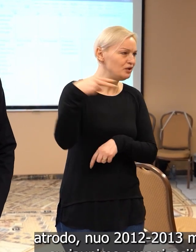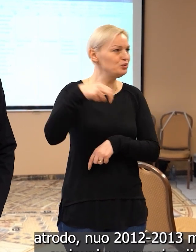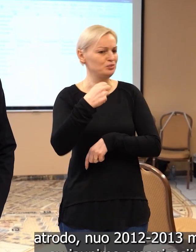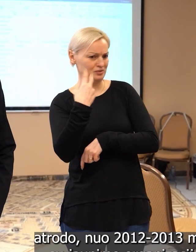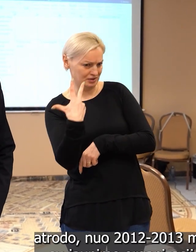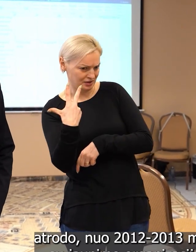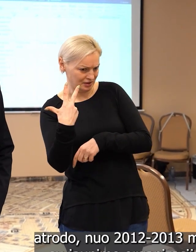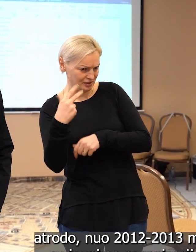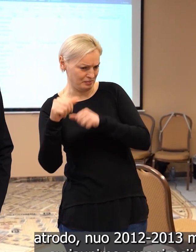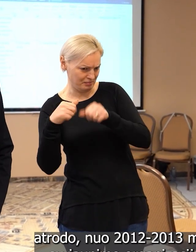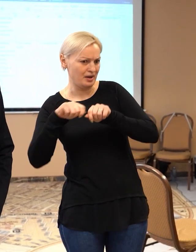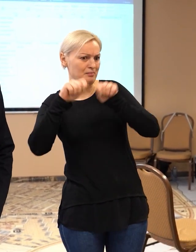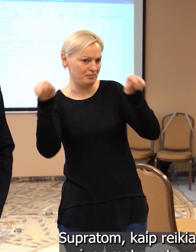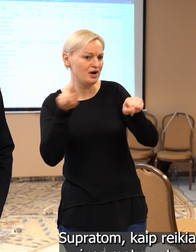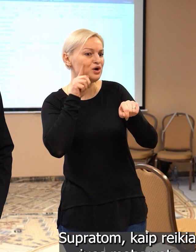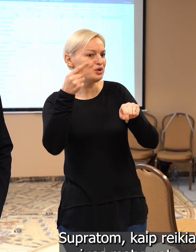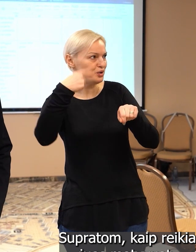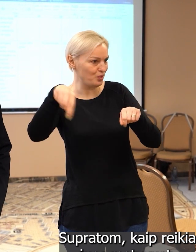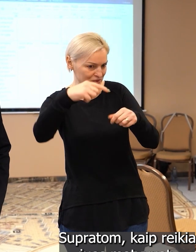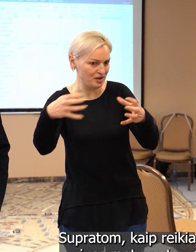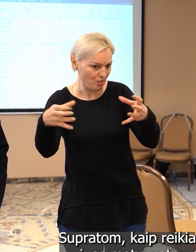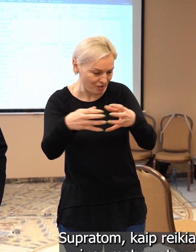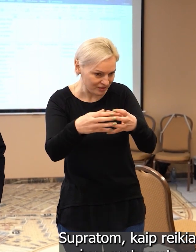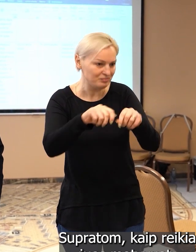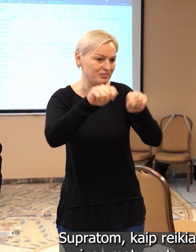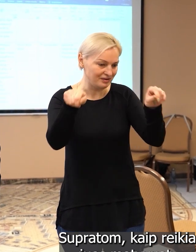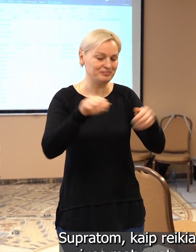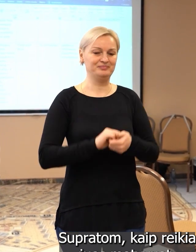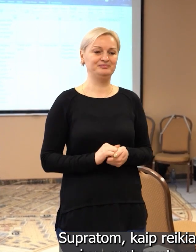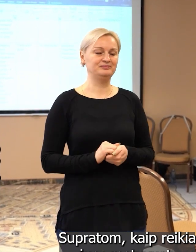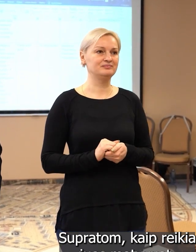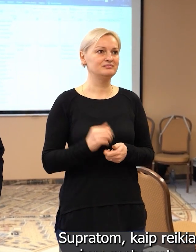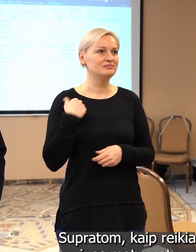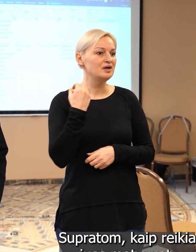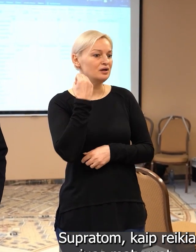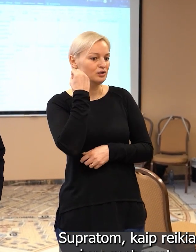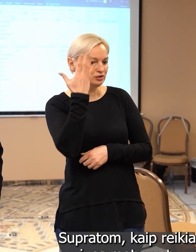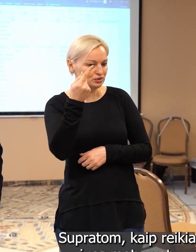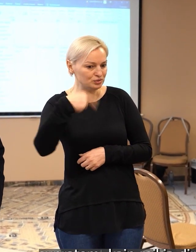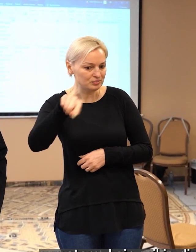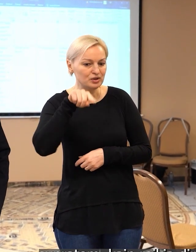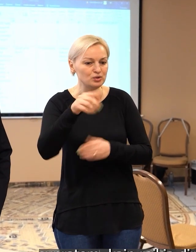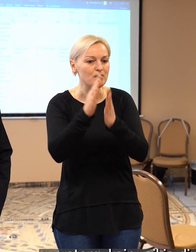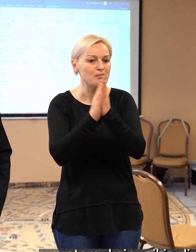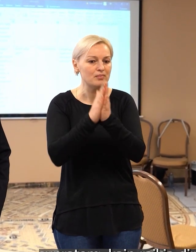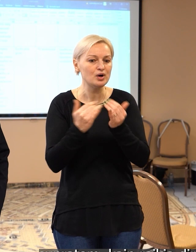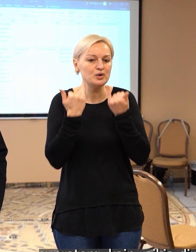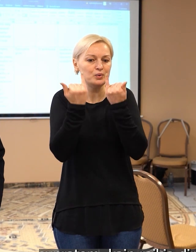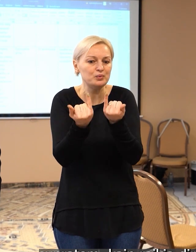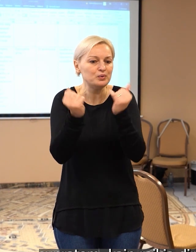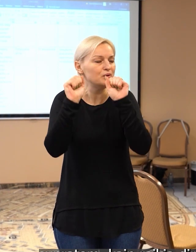jaunimo organizacija. Supratom, kaip reikia juos motyvuoti, supratom, kaip